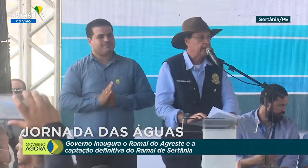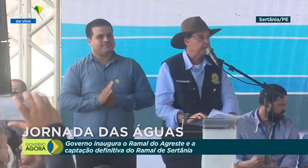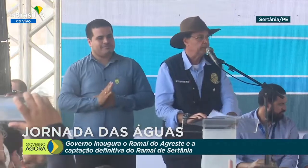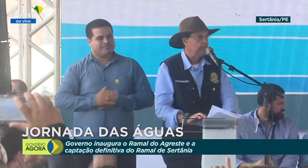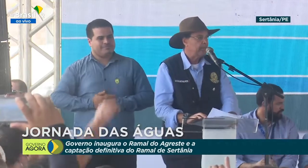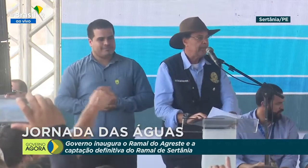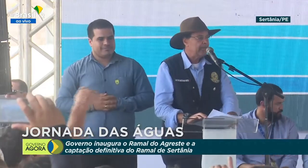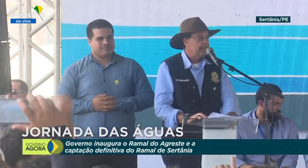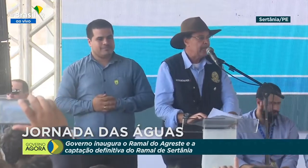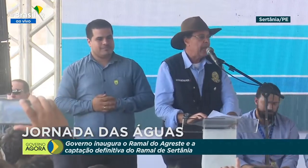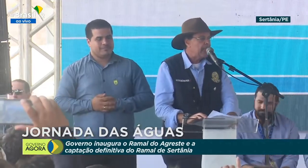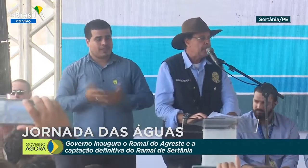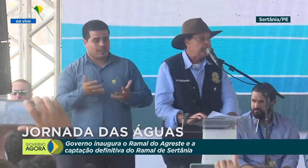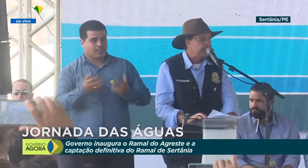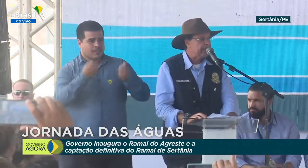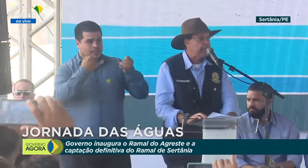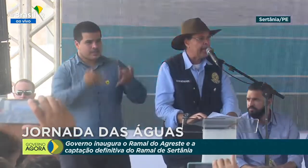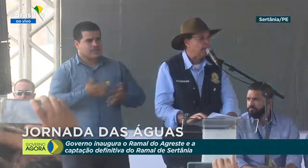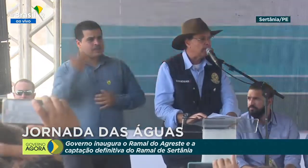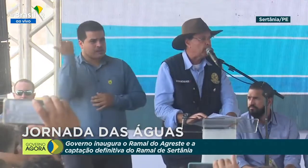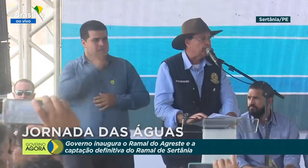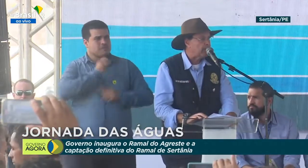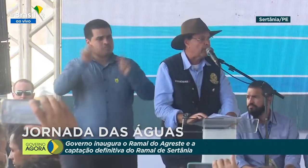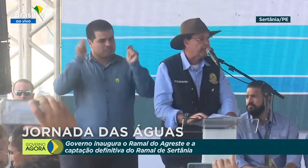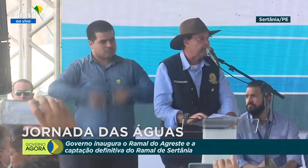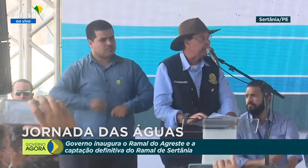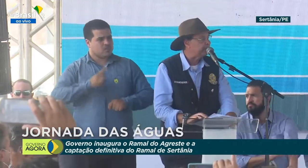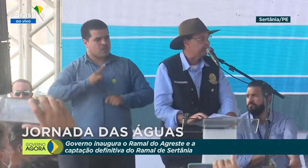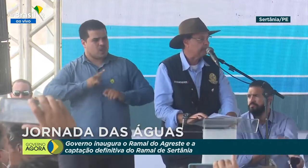Dizer, ganhamos sim a luta